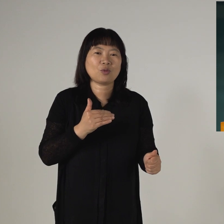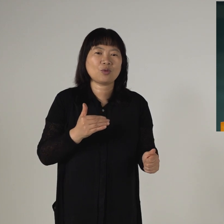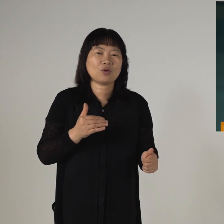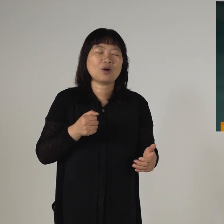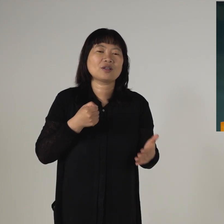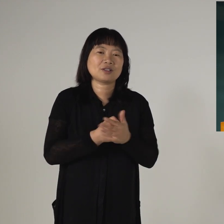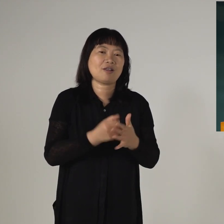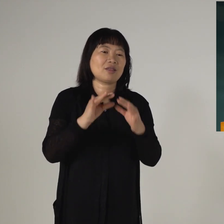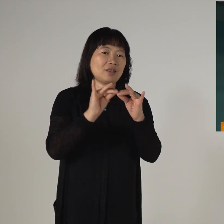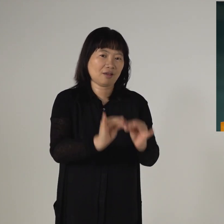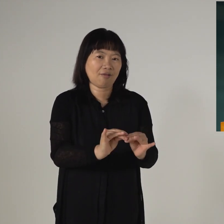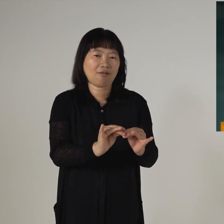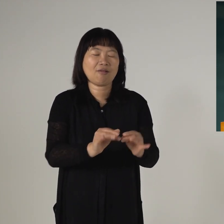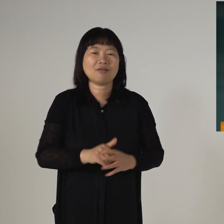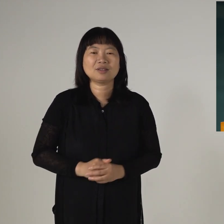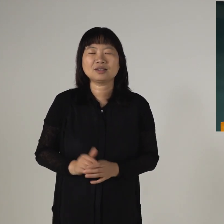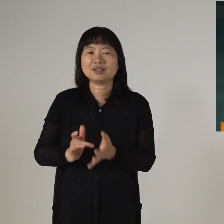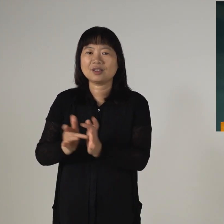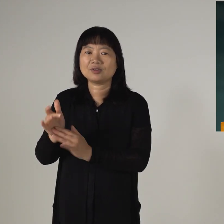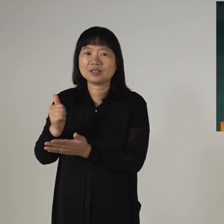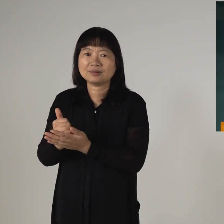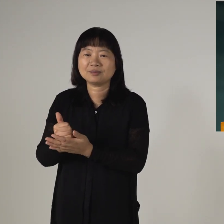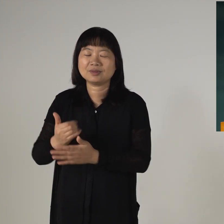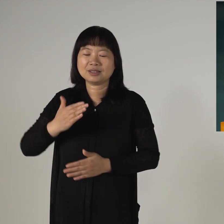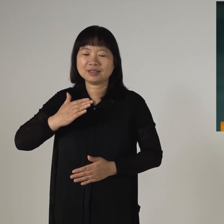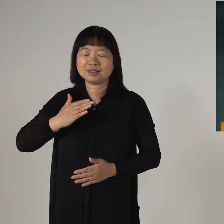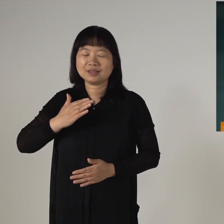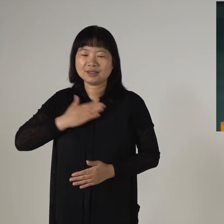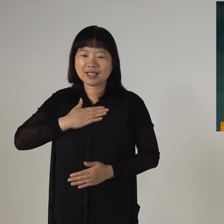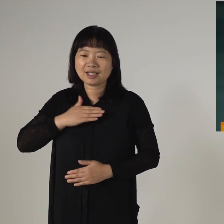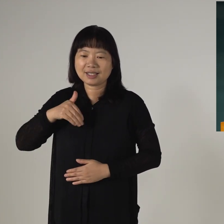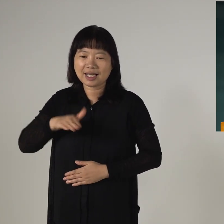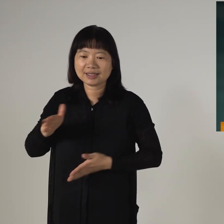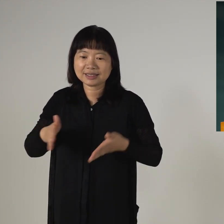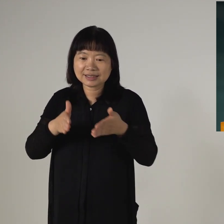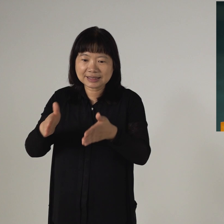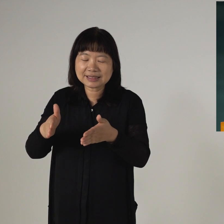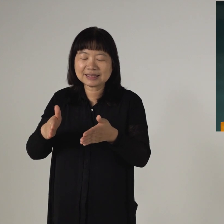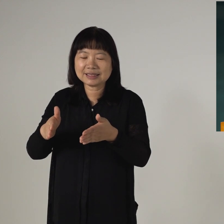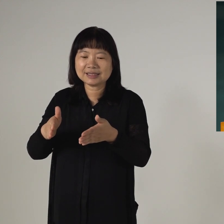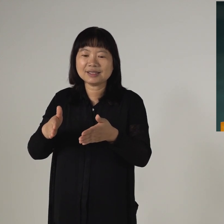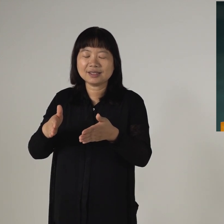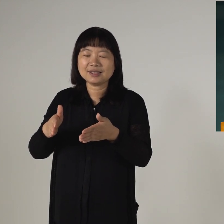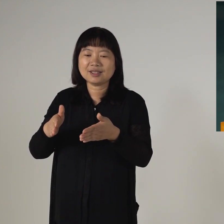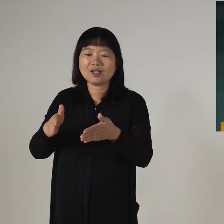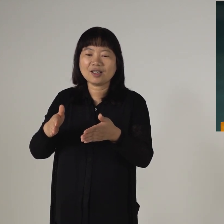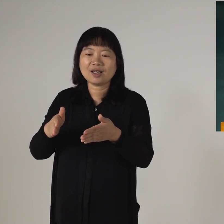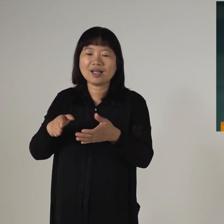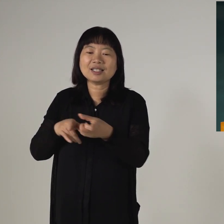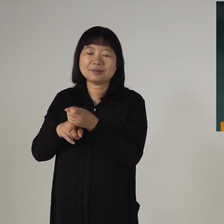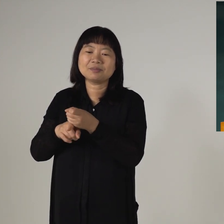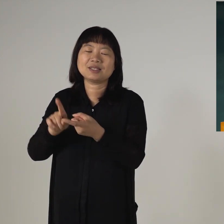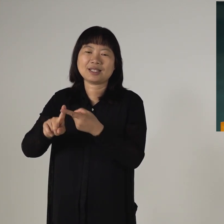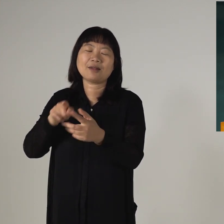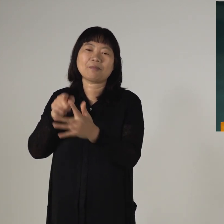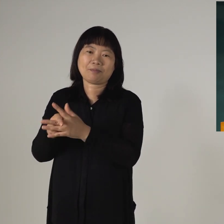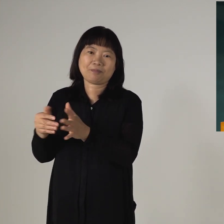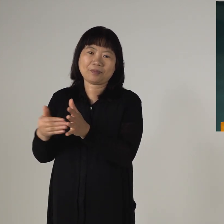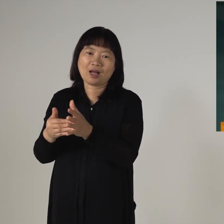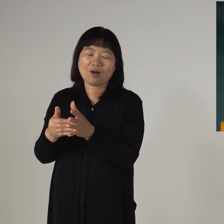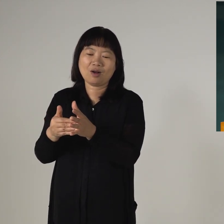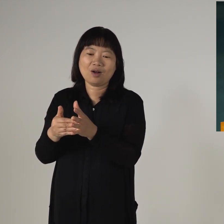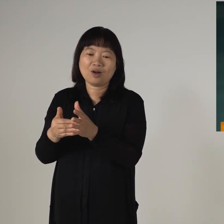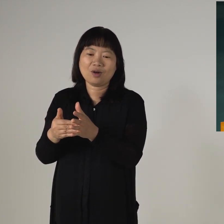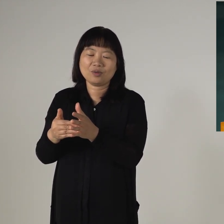결의하고, 예수님은 자신이 가는 길의 의미도 알고 그 길 과정에 무슨 일을 겪을지도